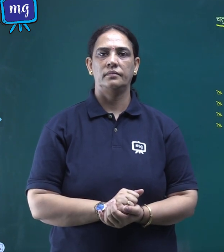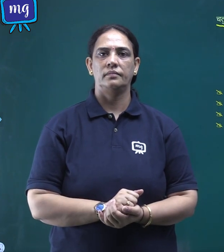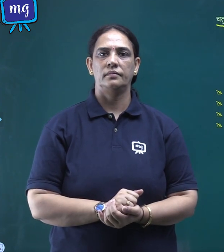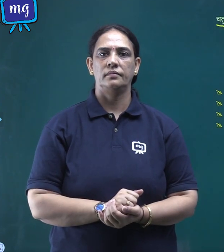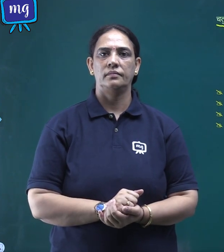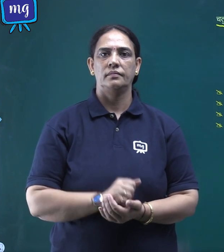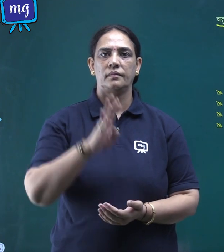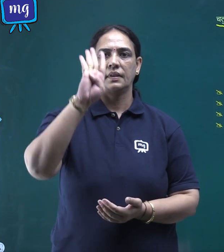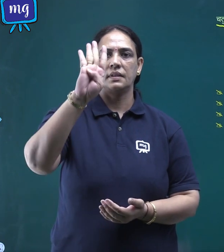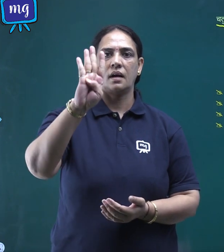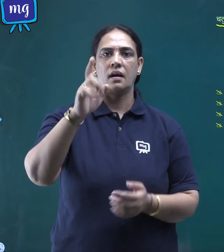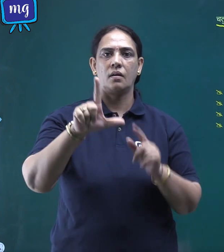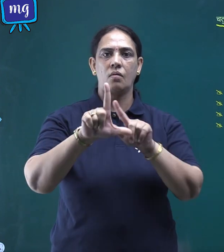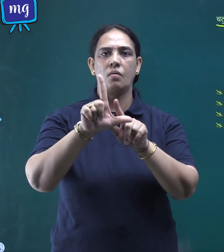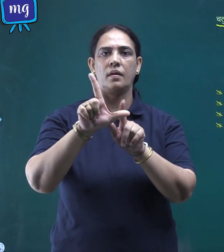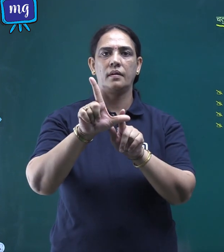चार कोण,